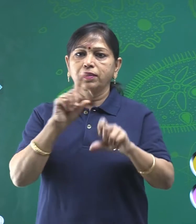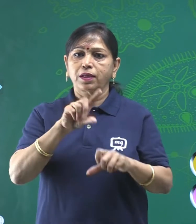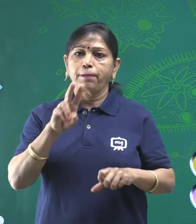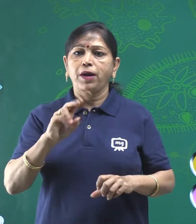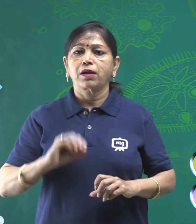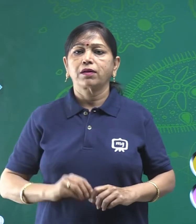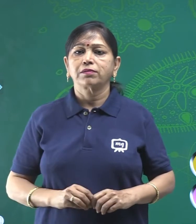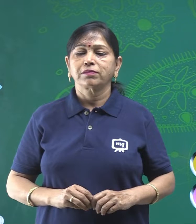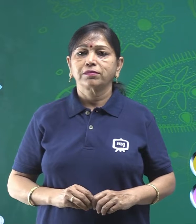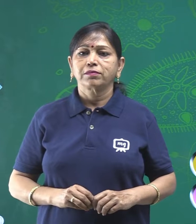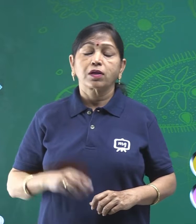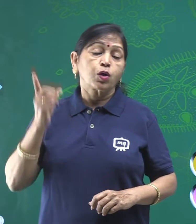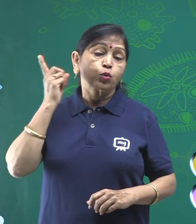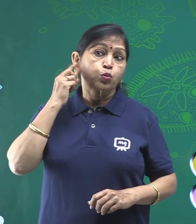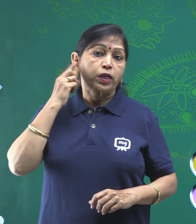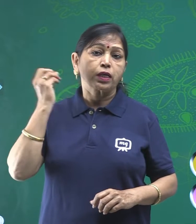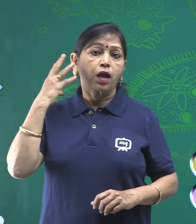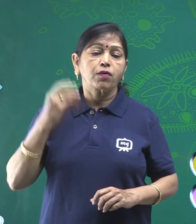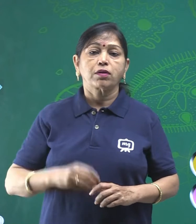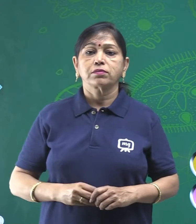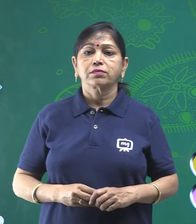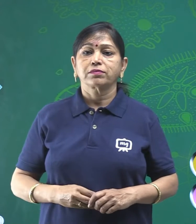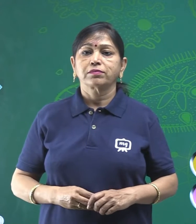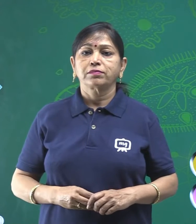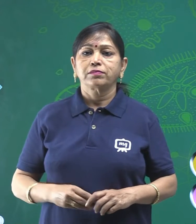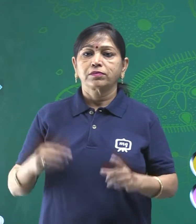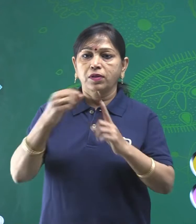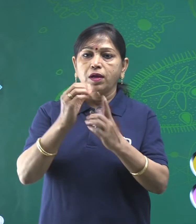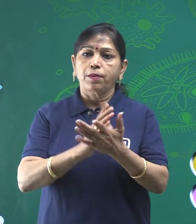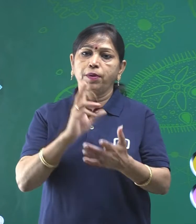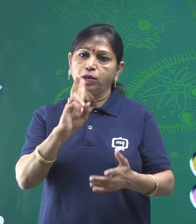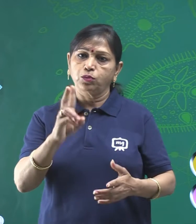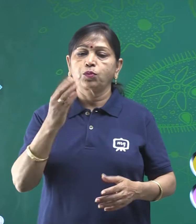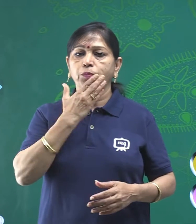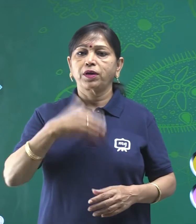12 ध्वनि भाग 2 पढ़ेंगे।